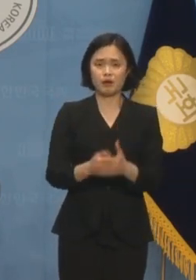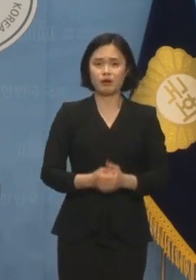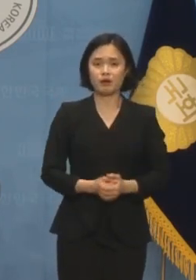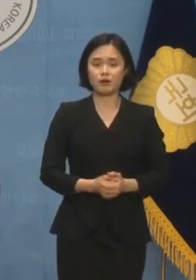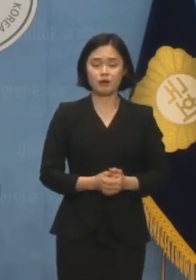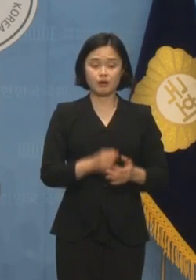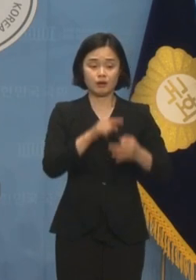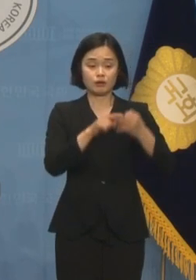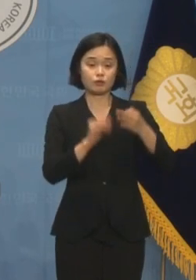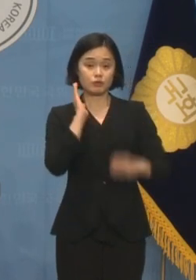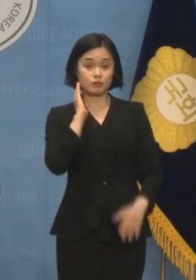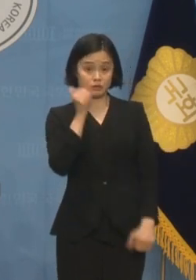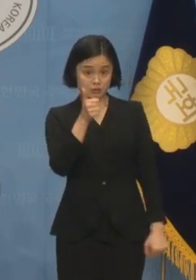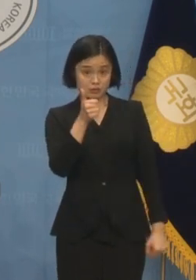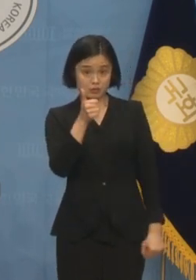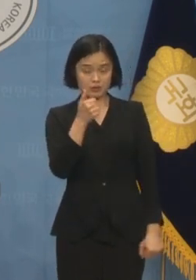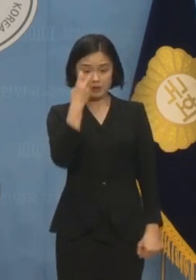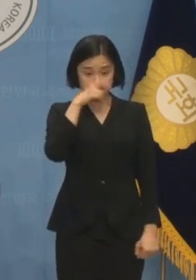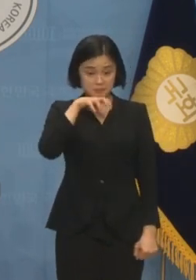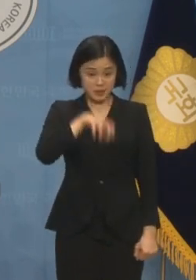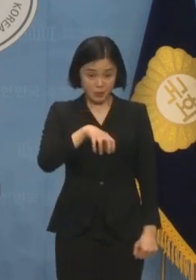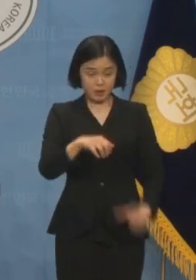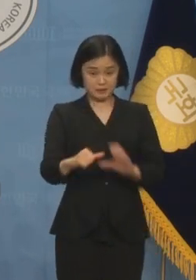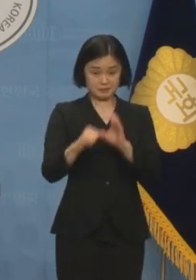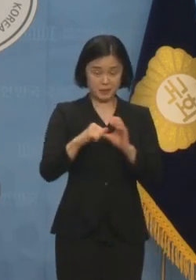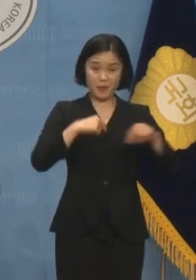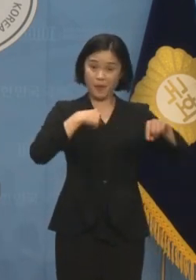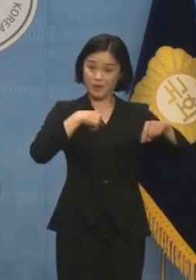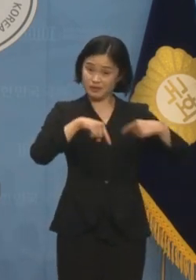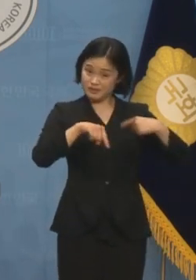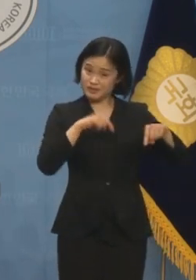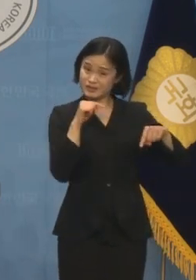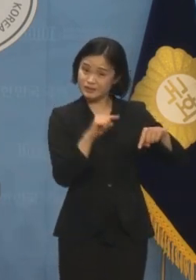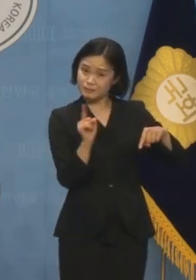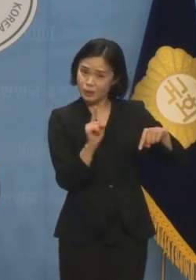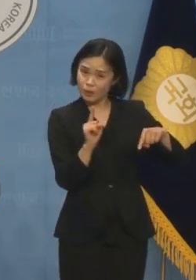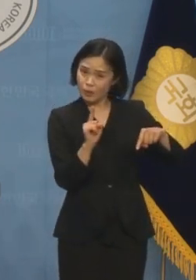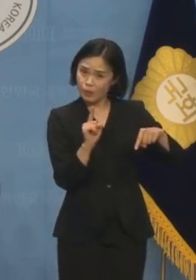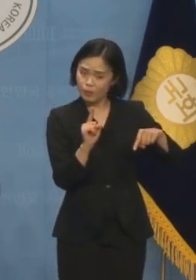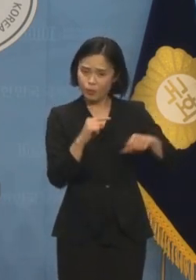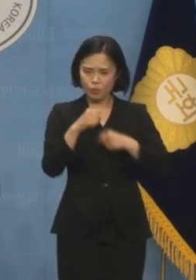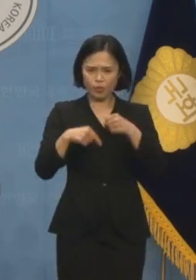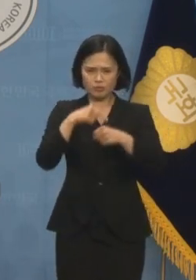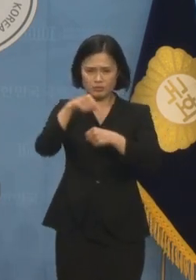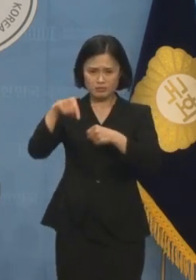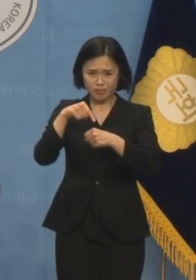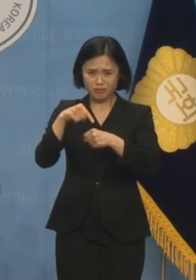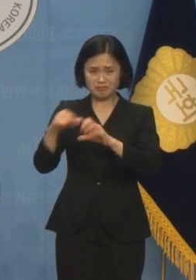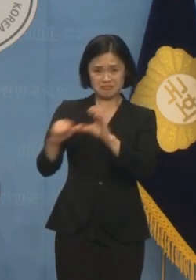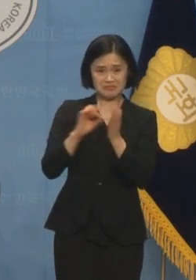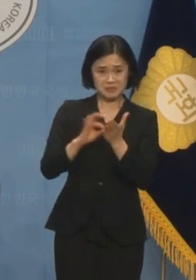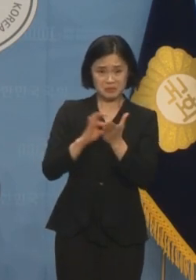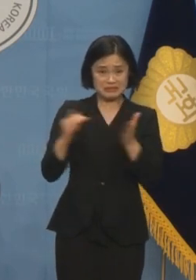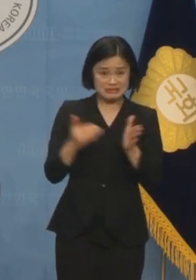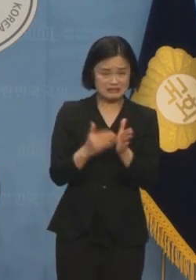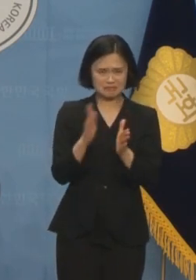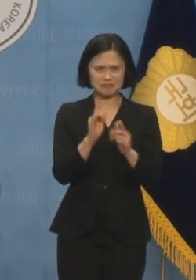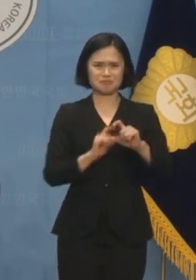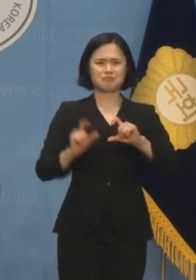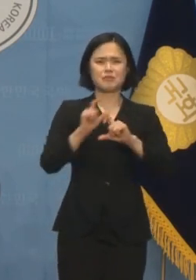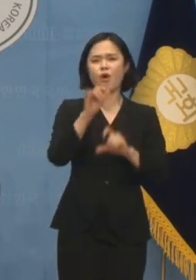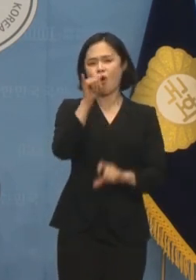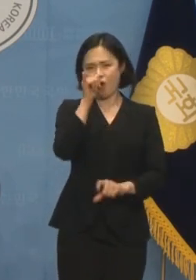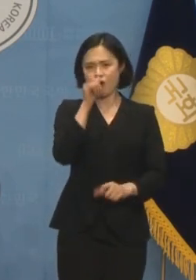윤석열 정부에서 감사원의 정치질은 월성원전 감사뿐이 아닙니다. 조작이라는 프레임을